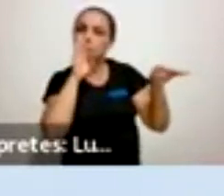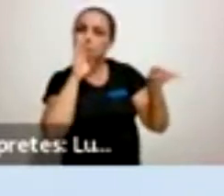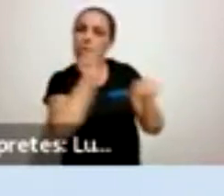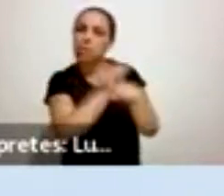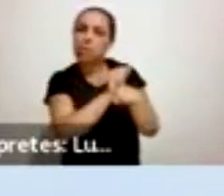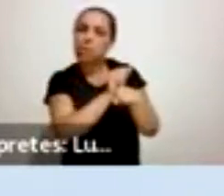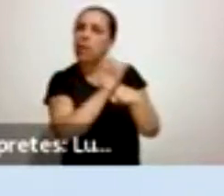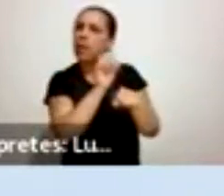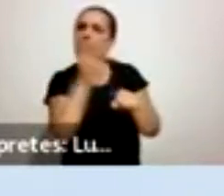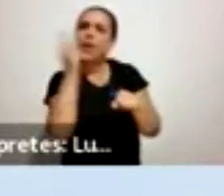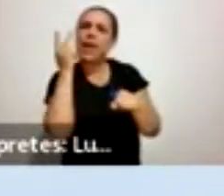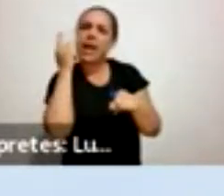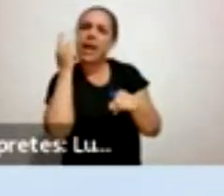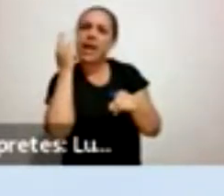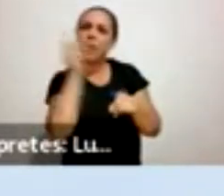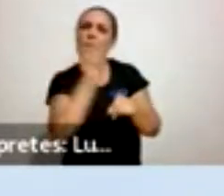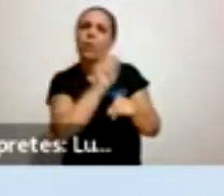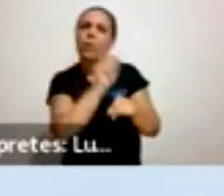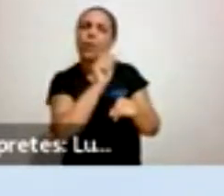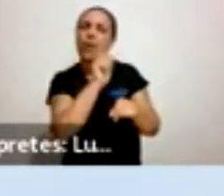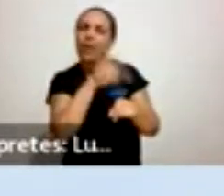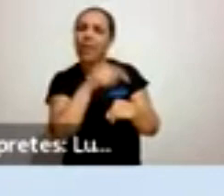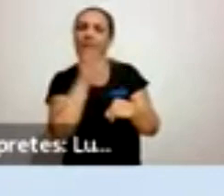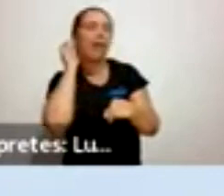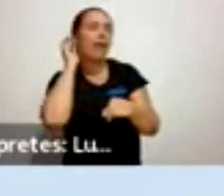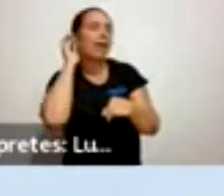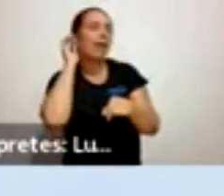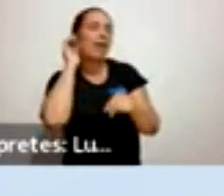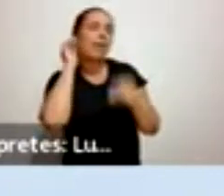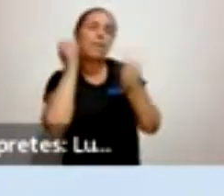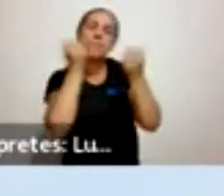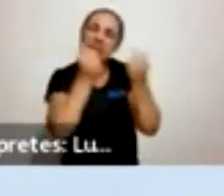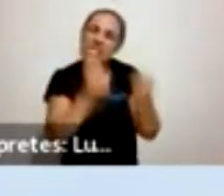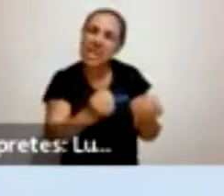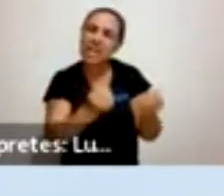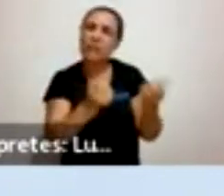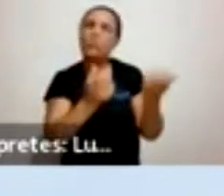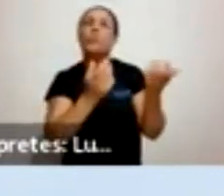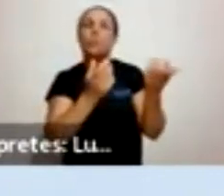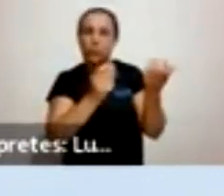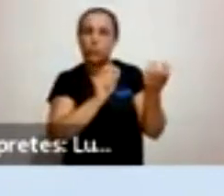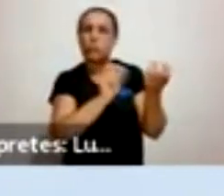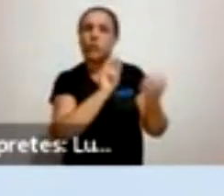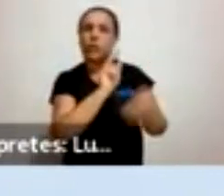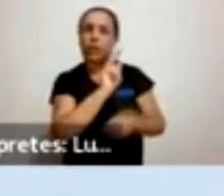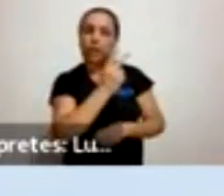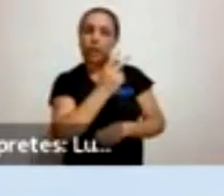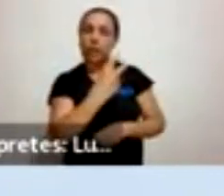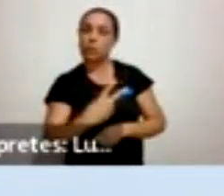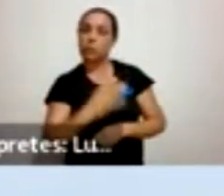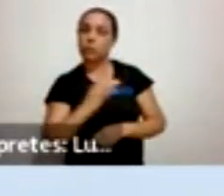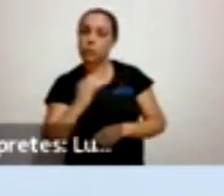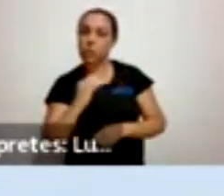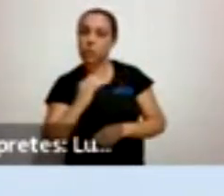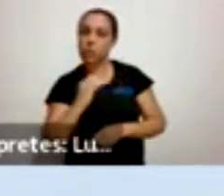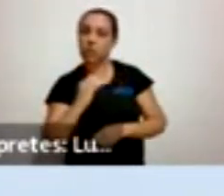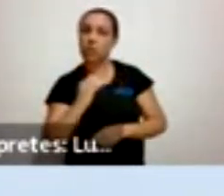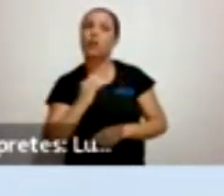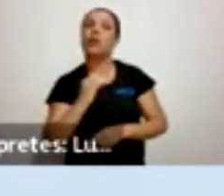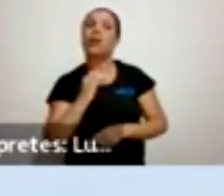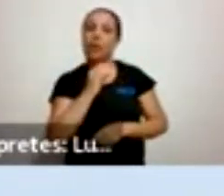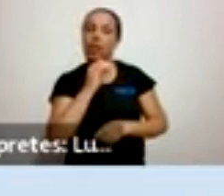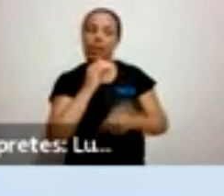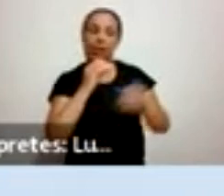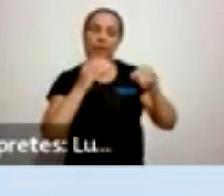ela é uma água pesada. Submetida a um processo de hidrólise através do supermagnetizador, o siloxinol, eu faço